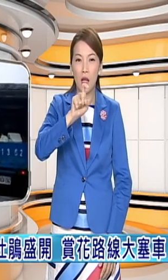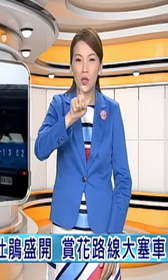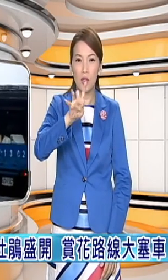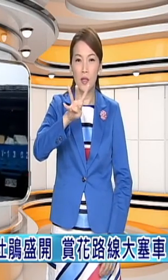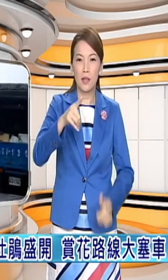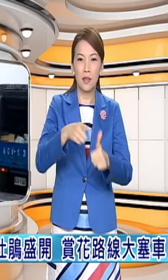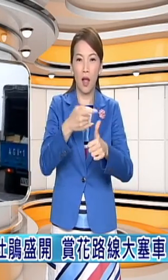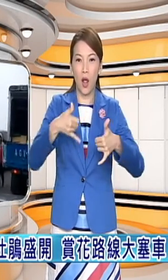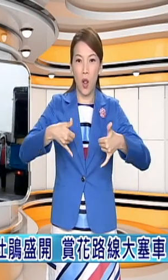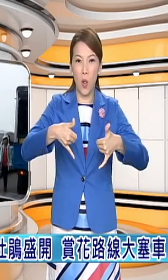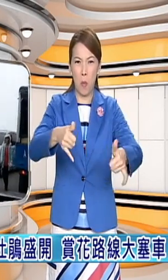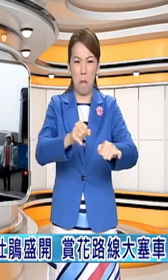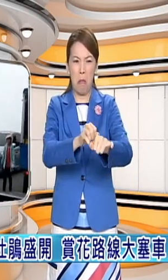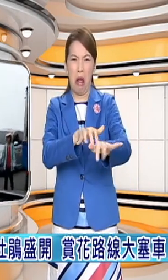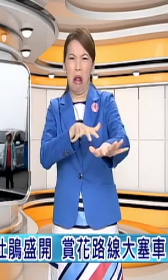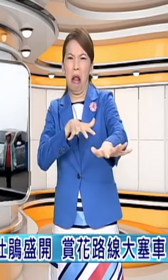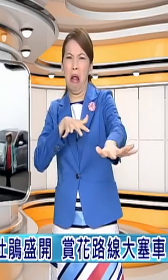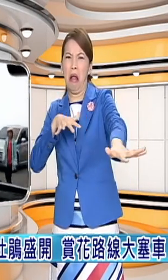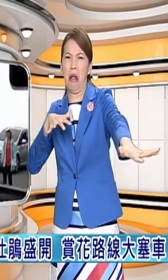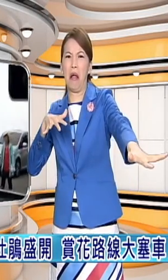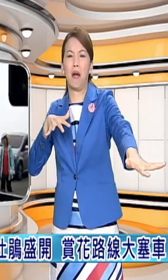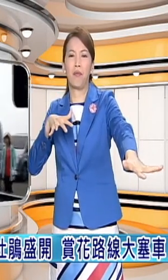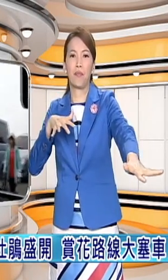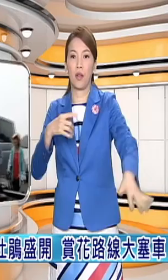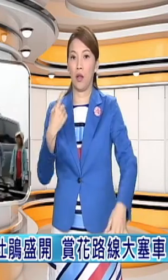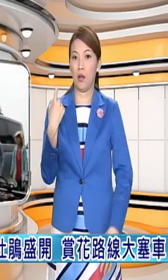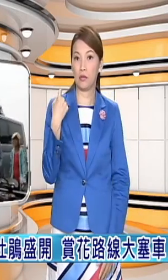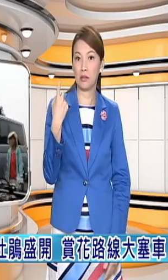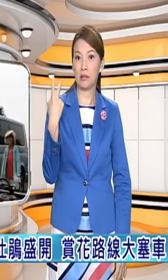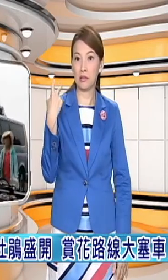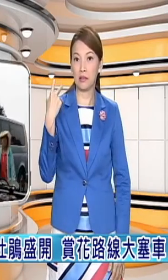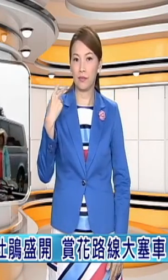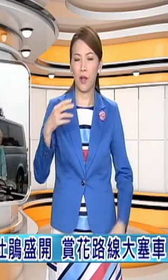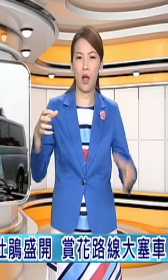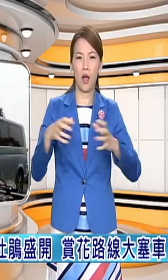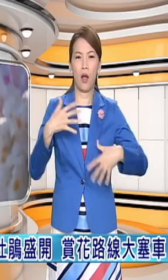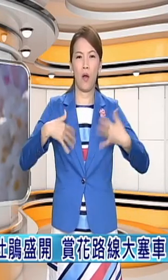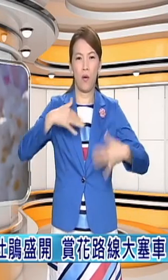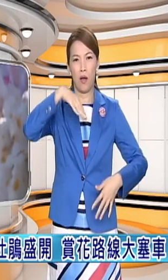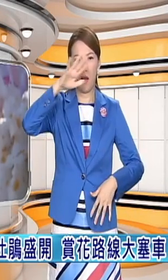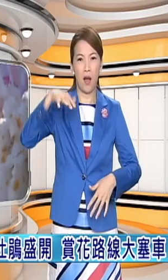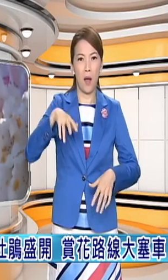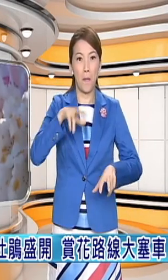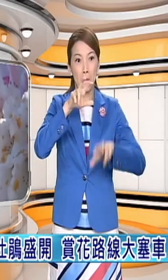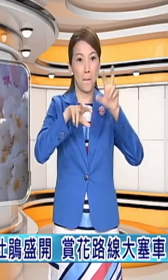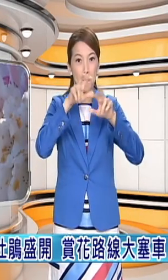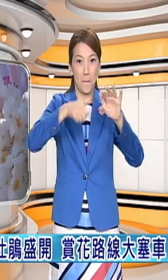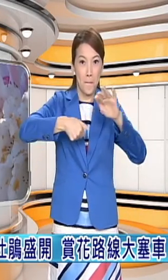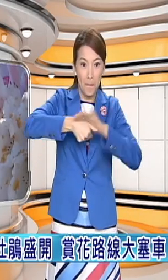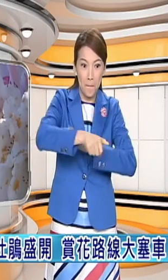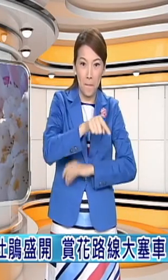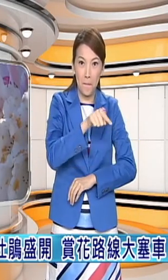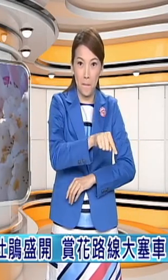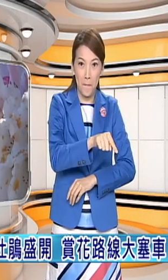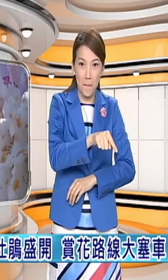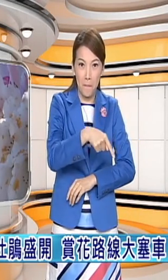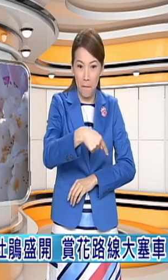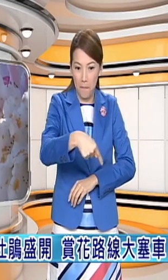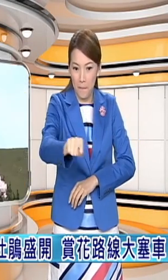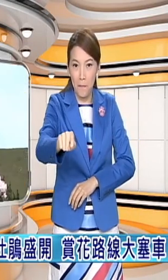车，这个周末合欢山主峰的登山口到五岭这段路几乎